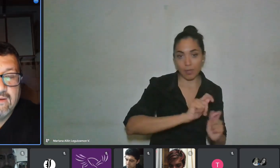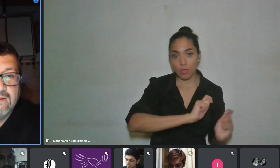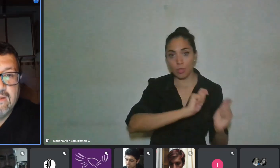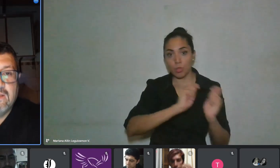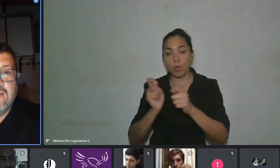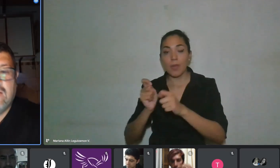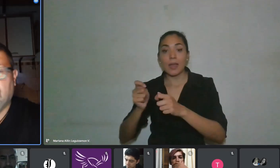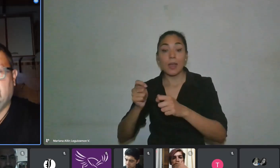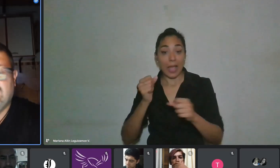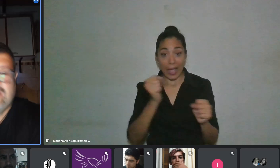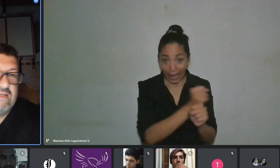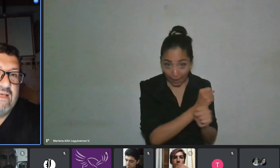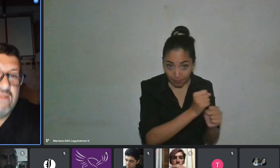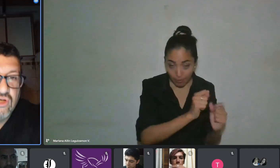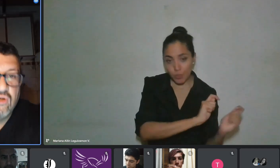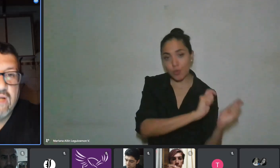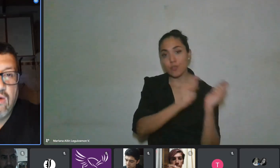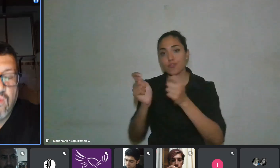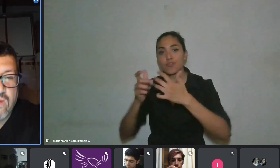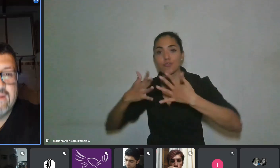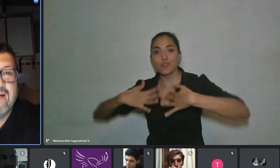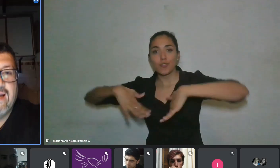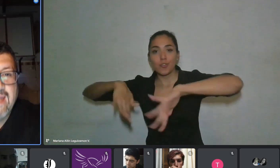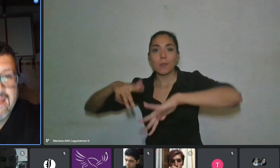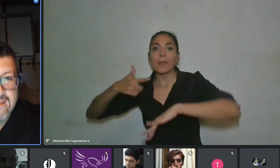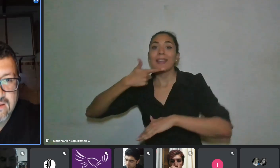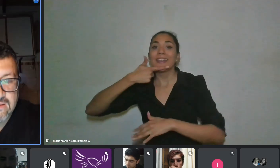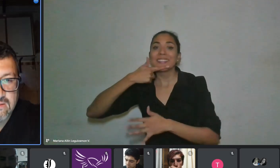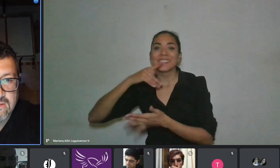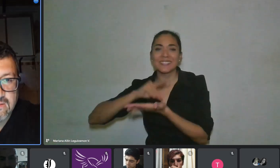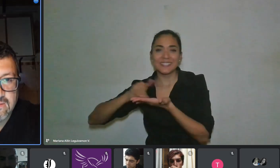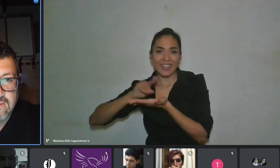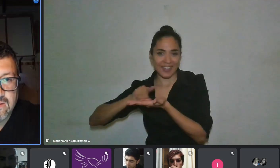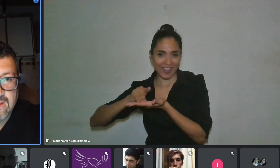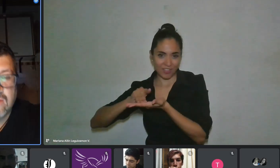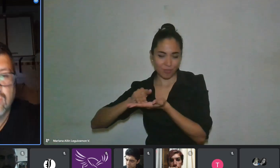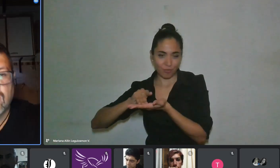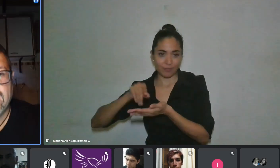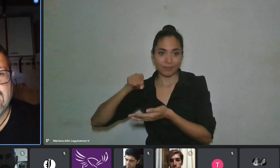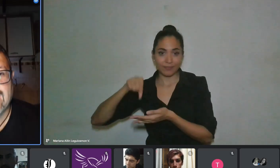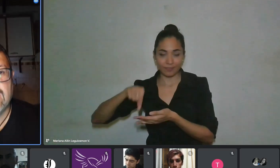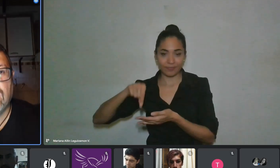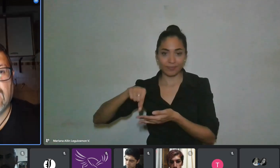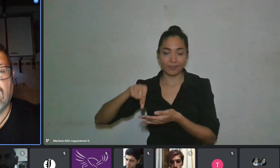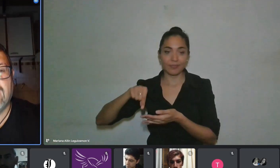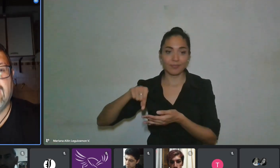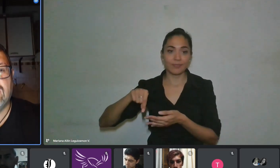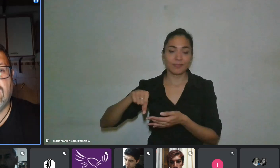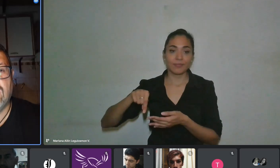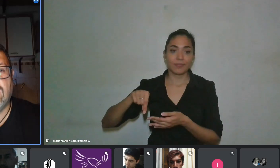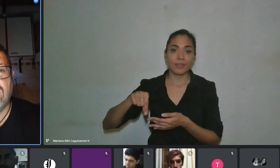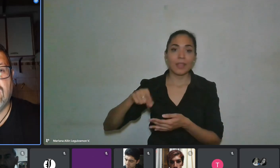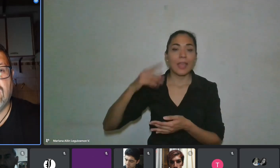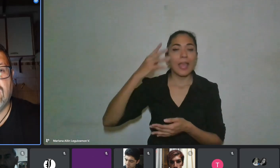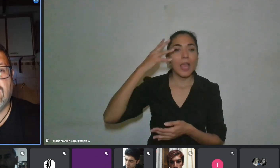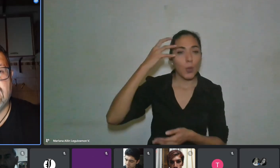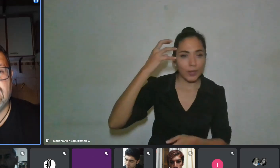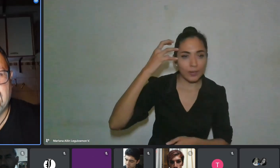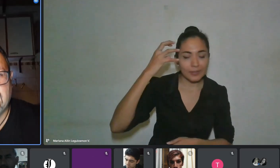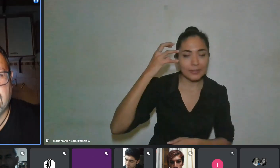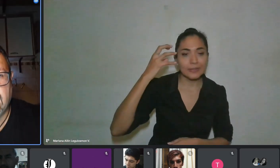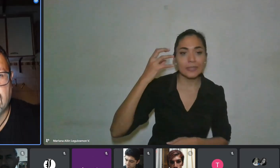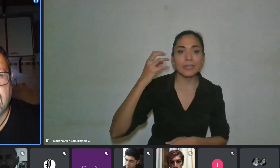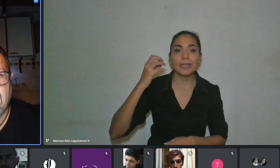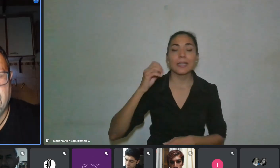lugar en donde se sancionan nuestras leyes, que no se olviden que tiene una jurisdicción, se aplican a todo